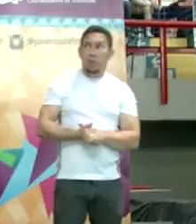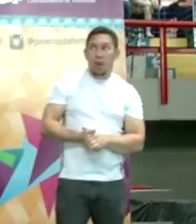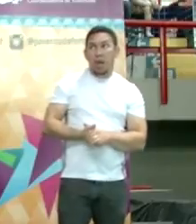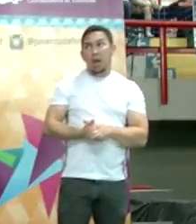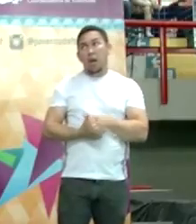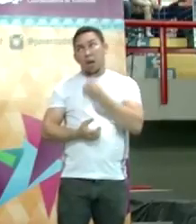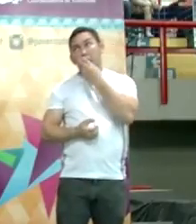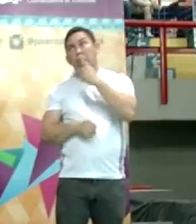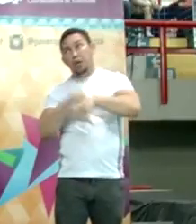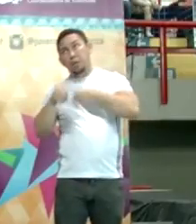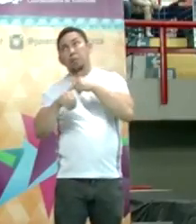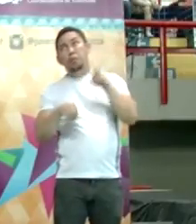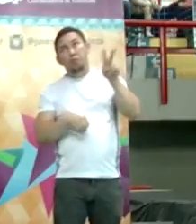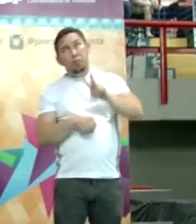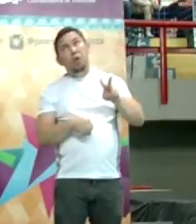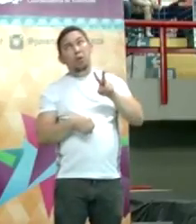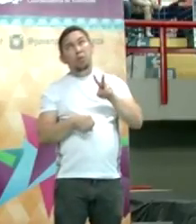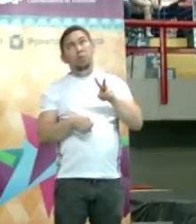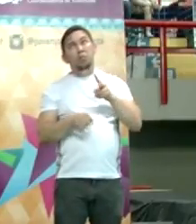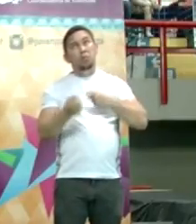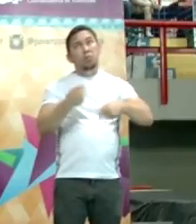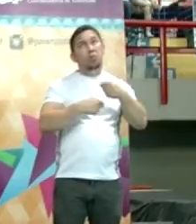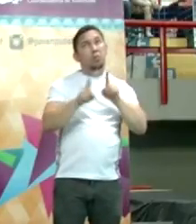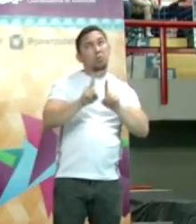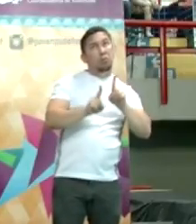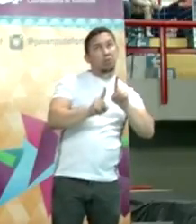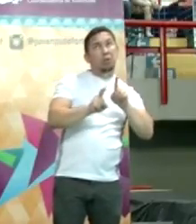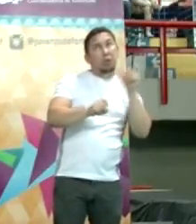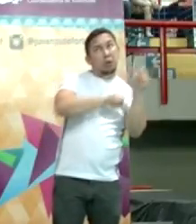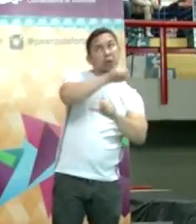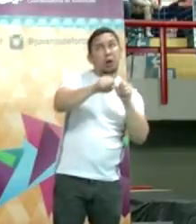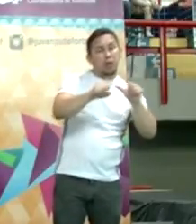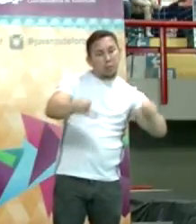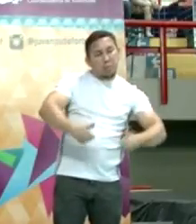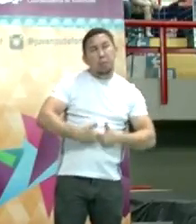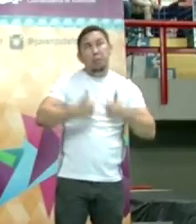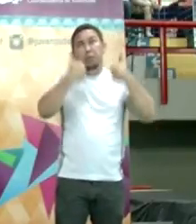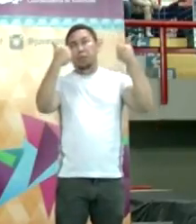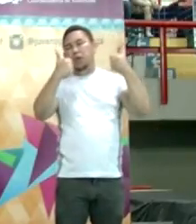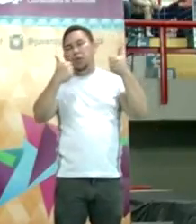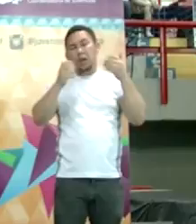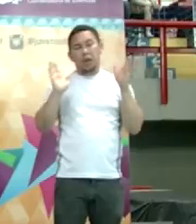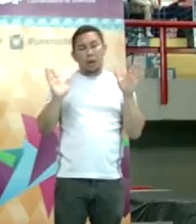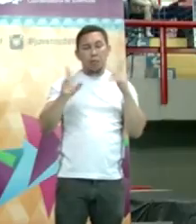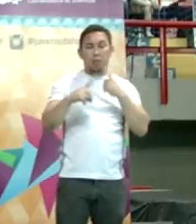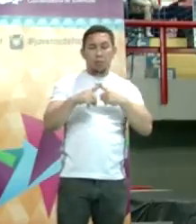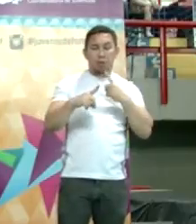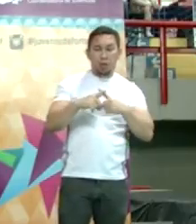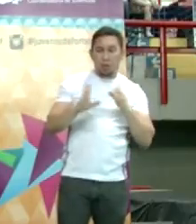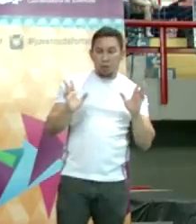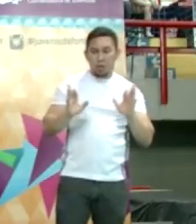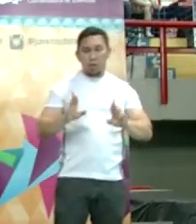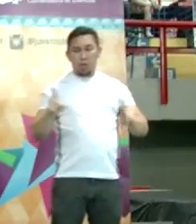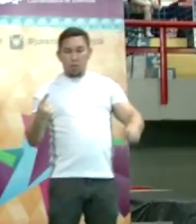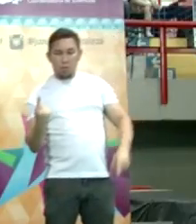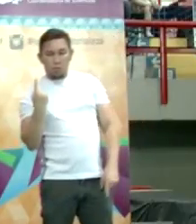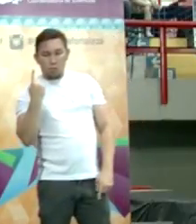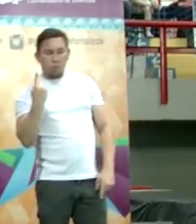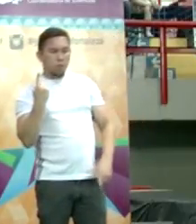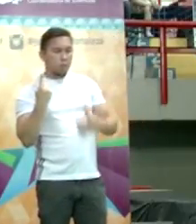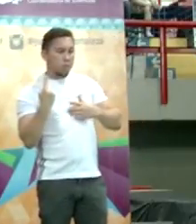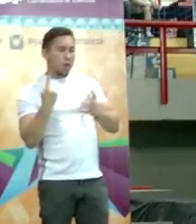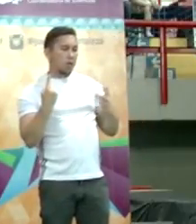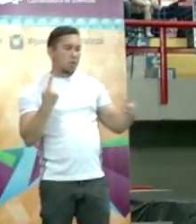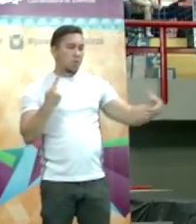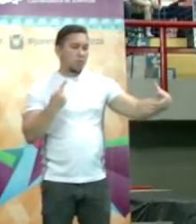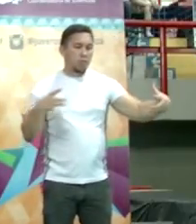de mudar a história econômica dela só com as refinarias, porque não é uma coisa apenas que vai fazer diferença, mas um conjunto